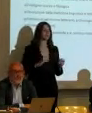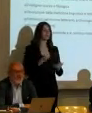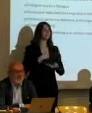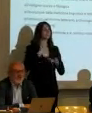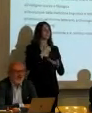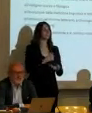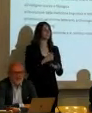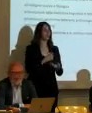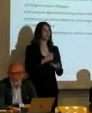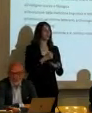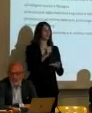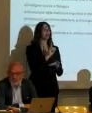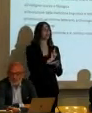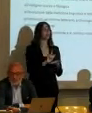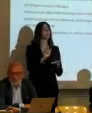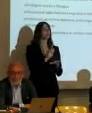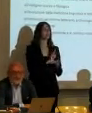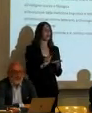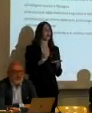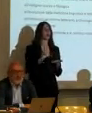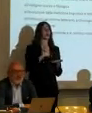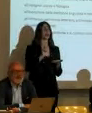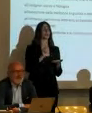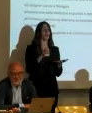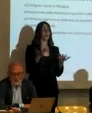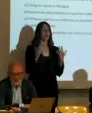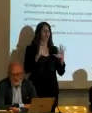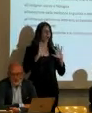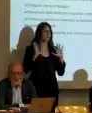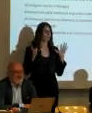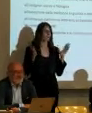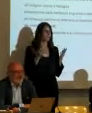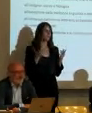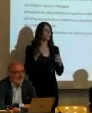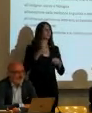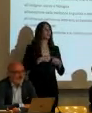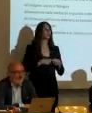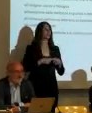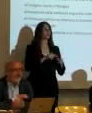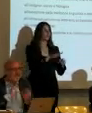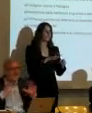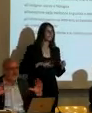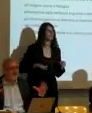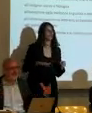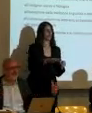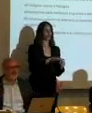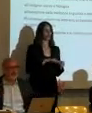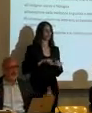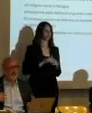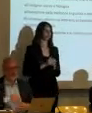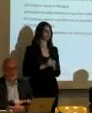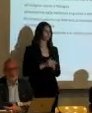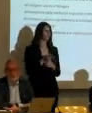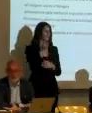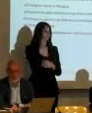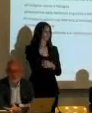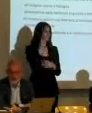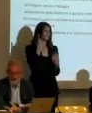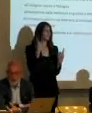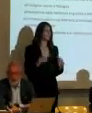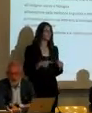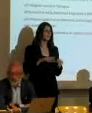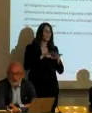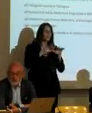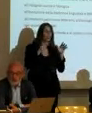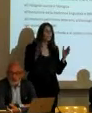archeologico, artistico, ambientale e degli assetti territoriali. Come vedete, è veramente un mondo molto articolato